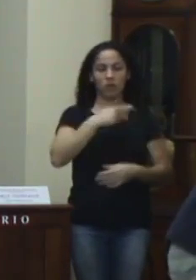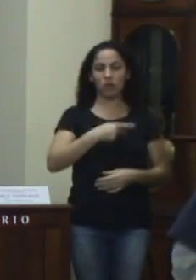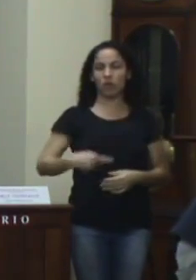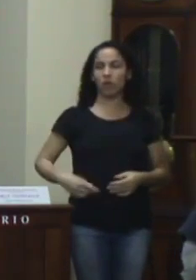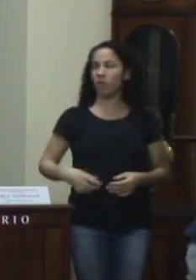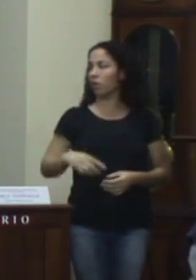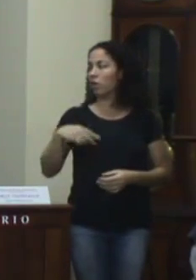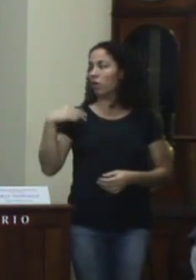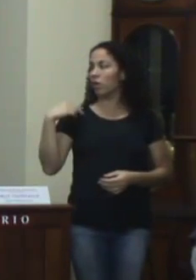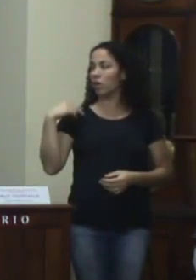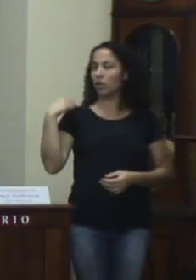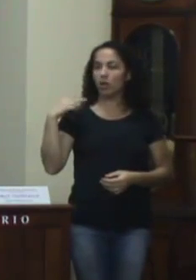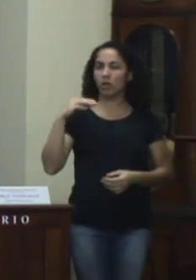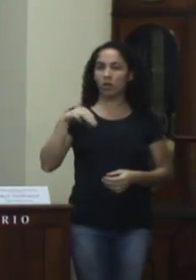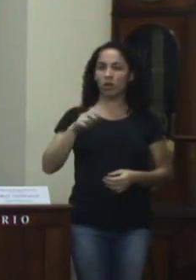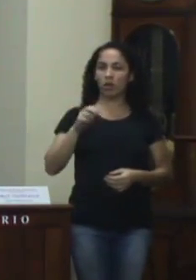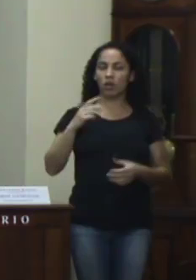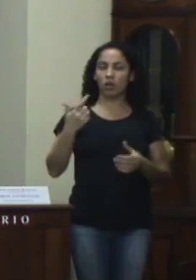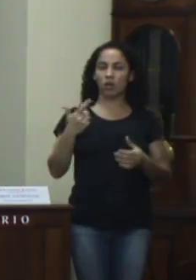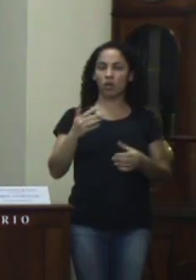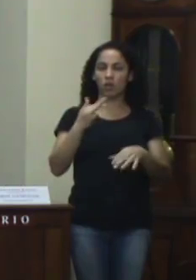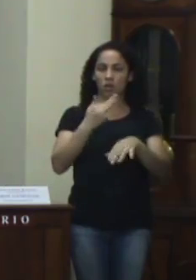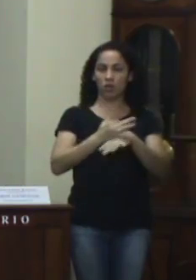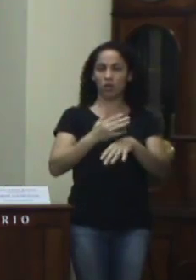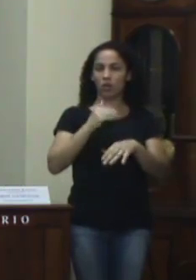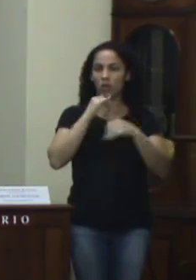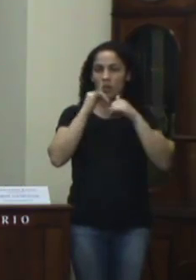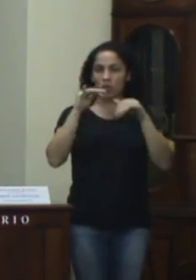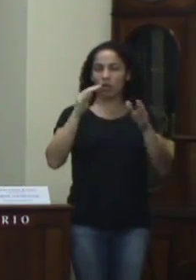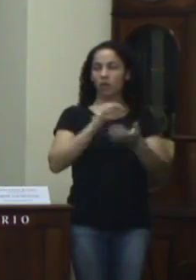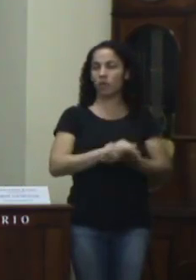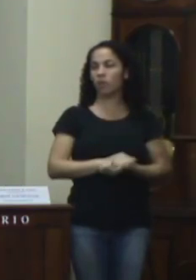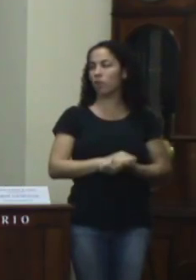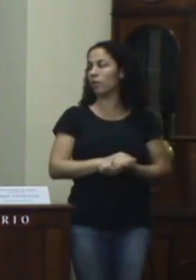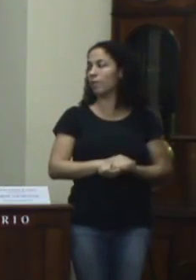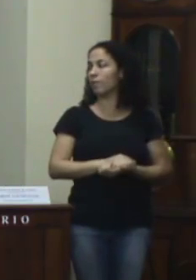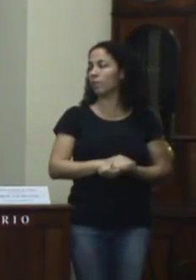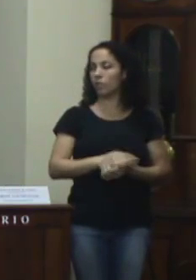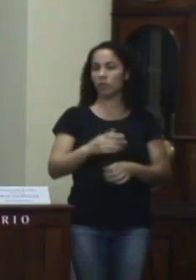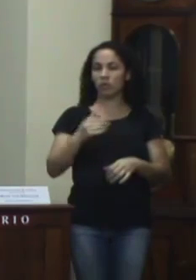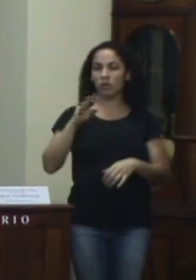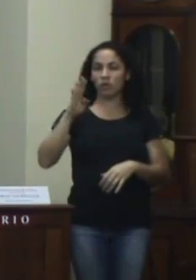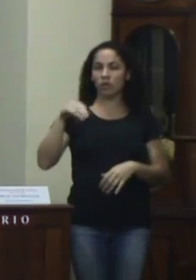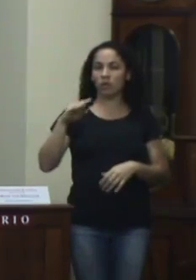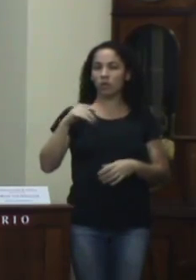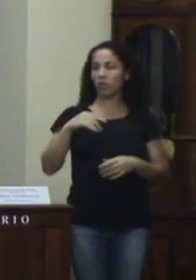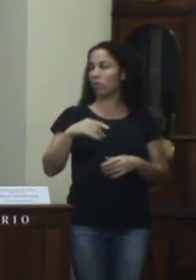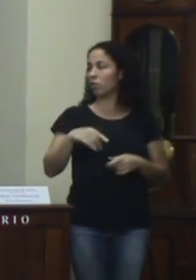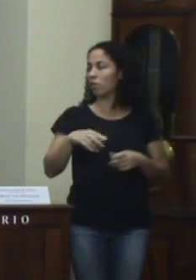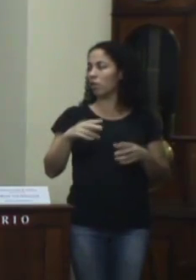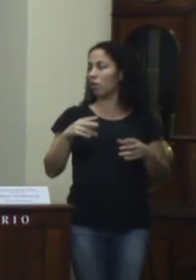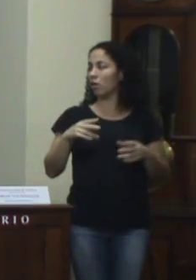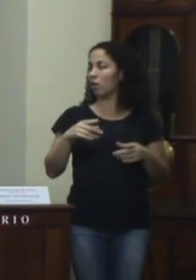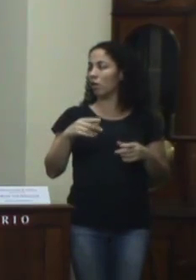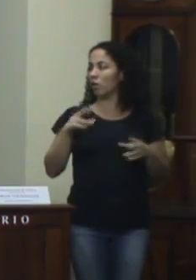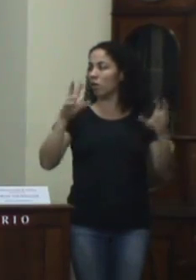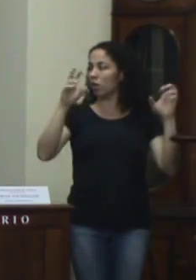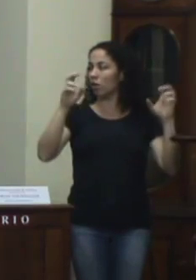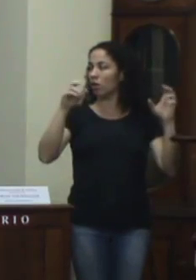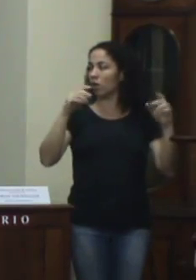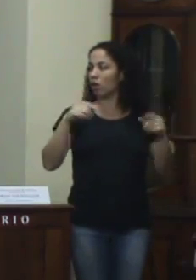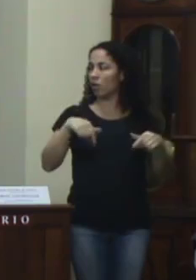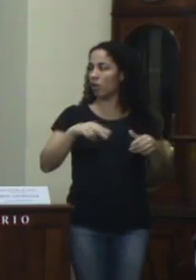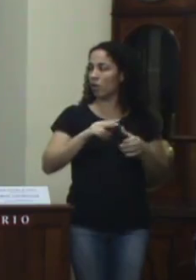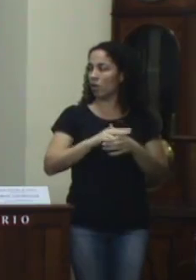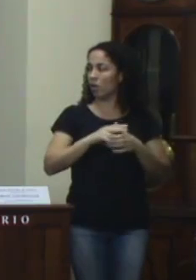Obrigado. Vereador Marcelo, se encontra, exponha justificada a sua ausência, se encontra em volta redonda, tratando de assuntos do